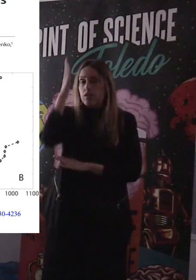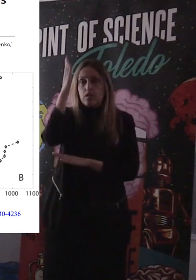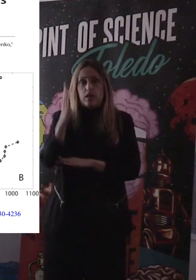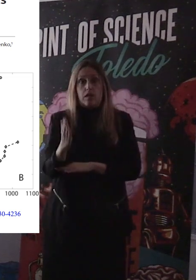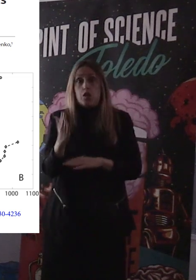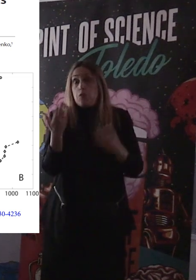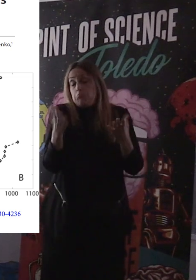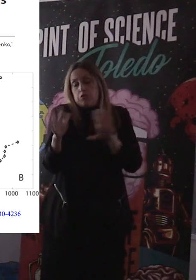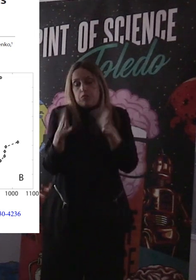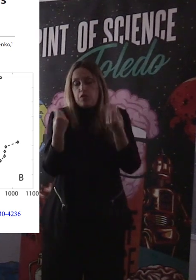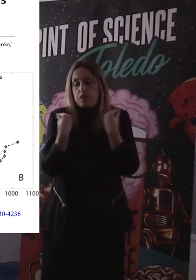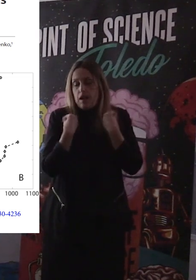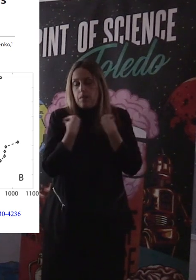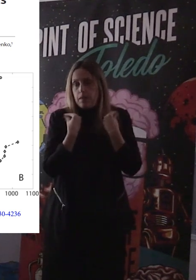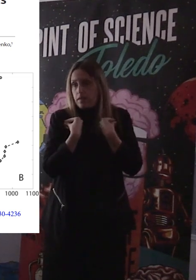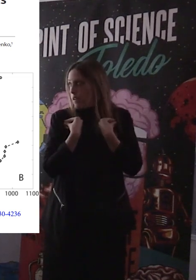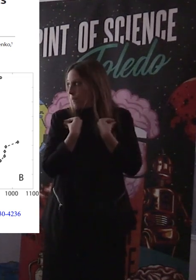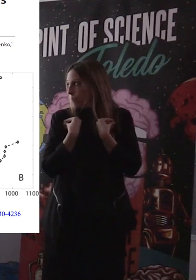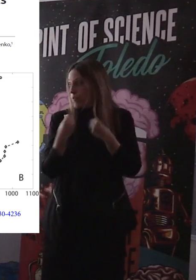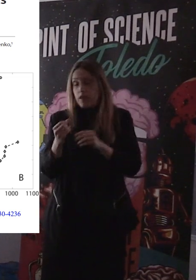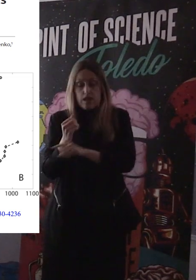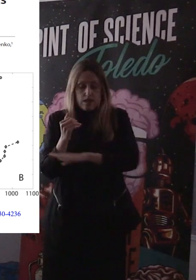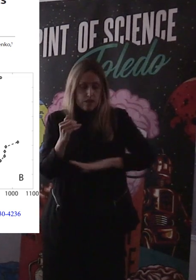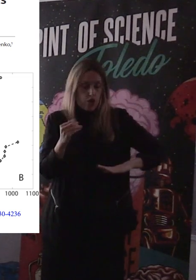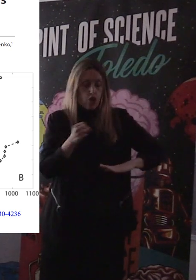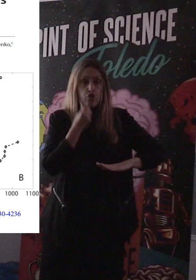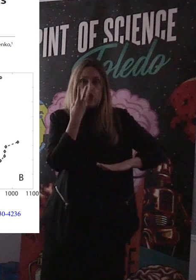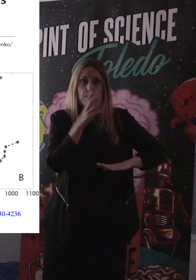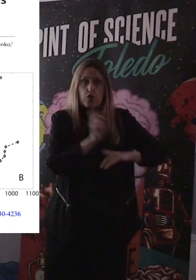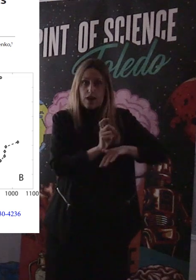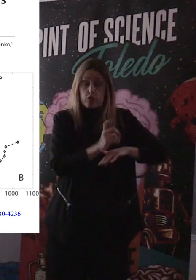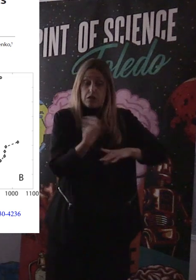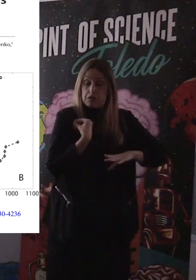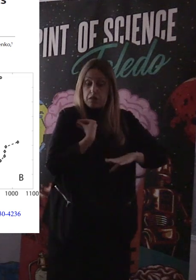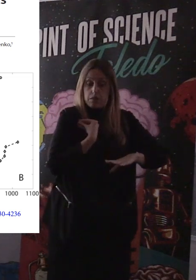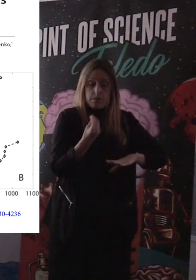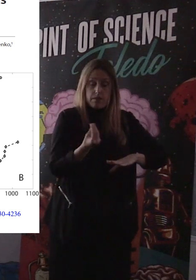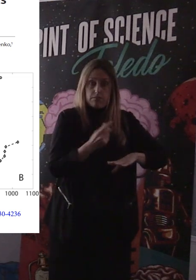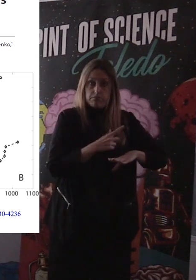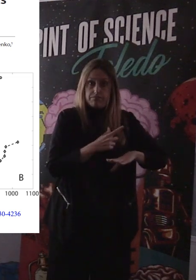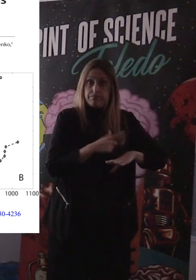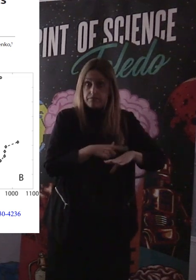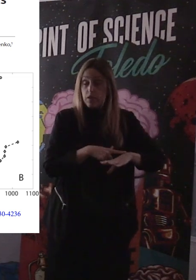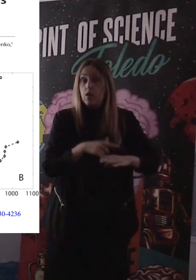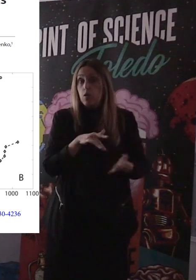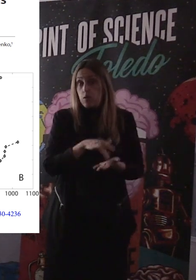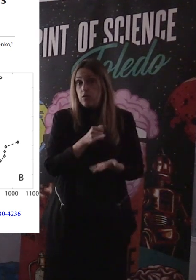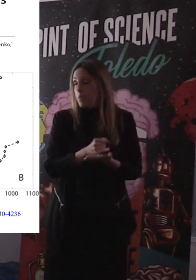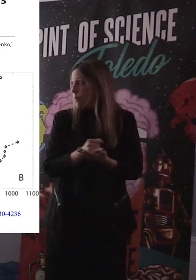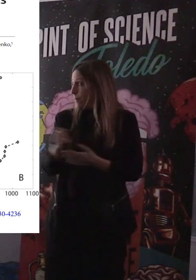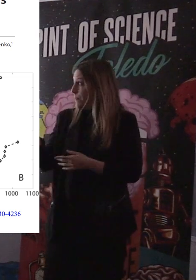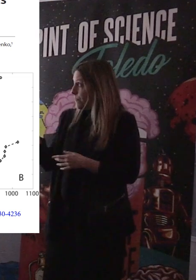Expectativa de vida de los ratones, el número de ratones que sobreviven en el tiempo de la población